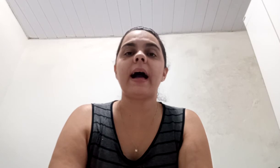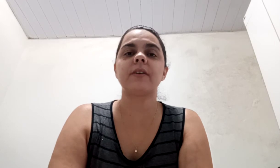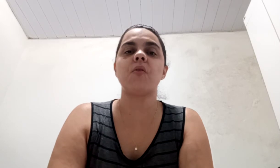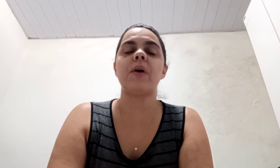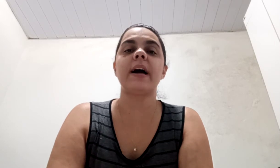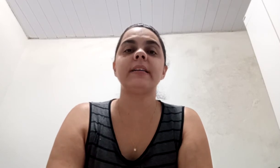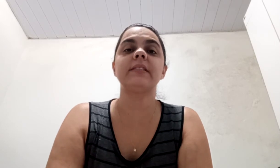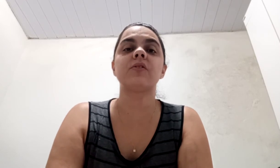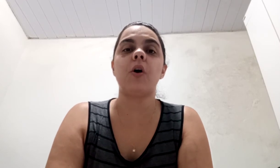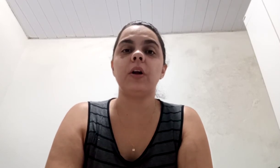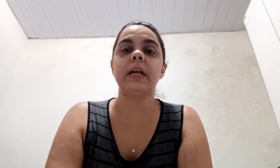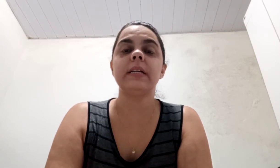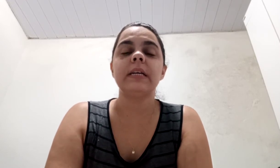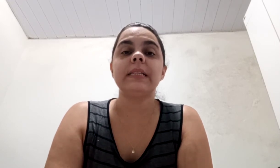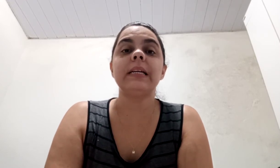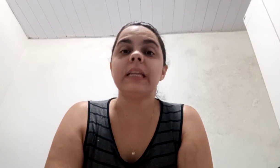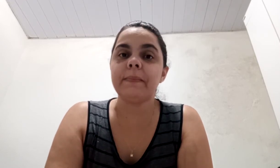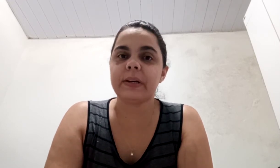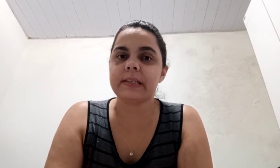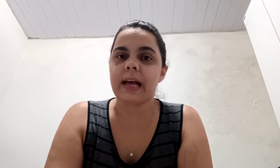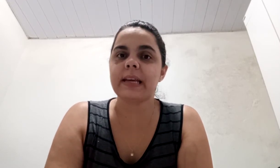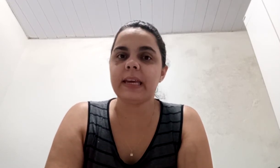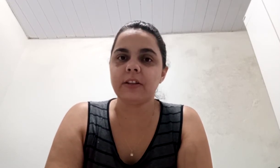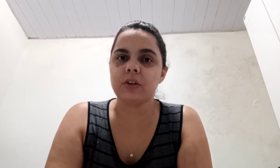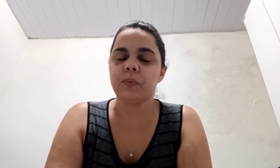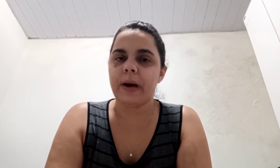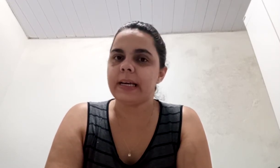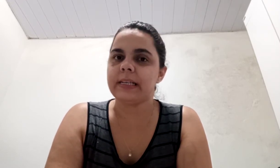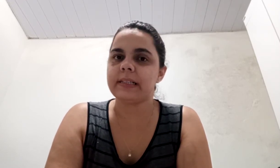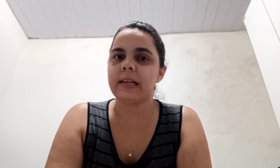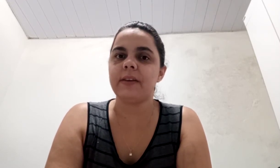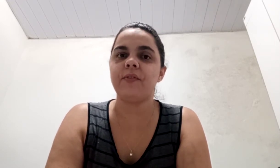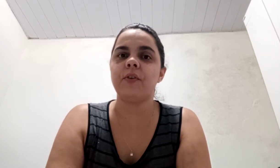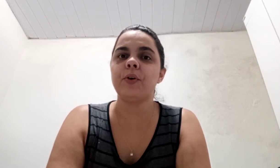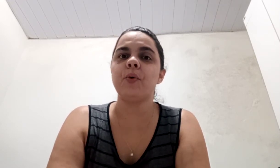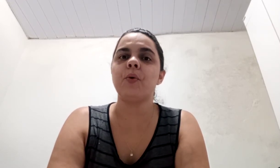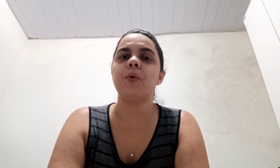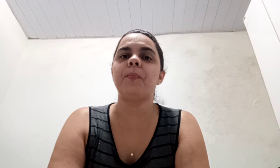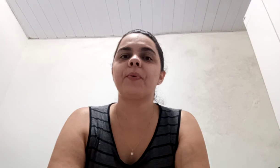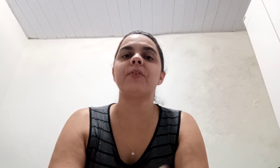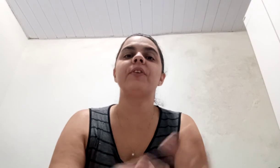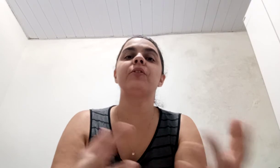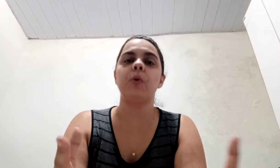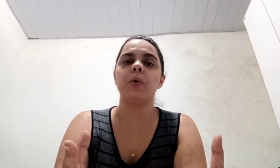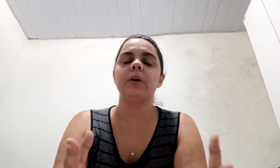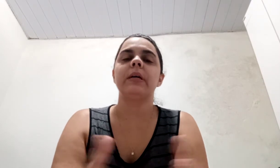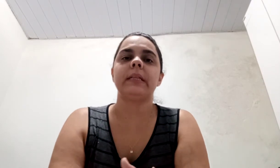decolar com a escola de Libras aqui em nosso país. Ele foi o provedor,